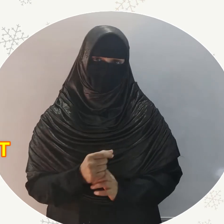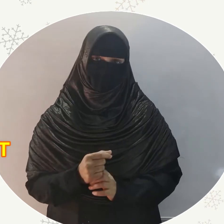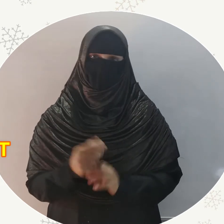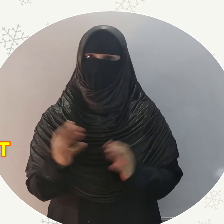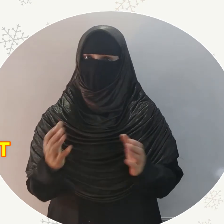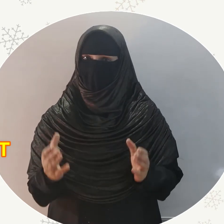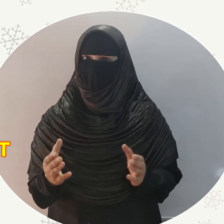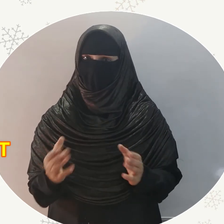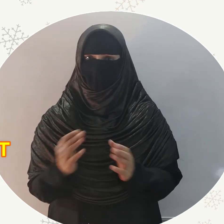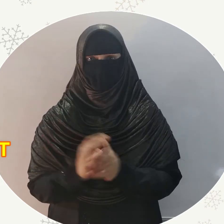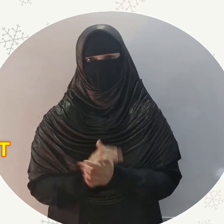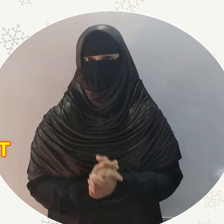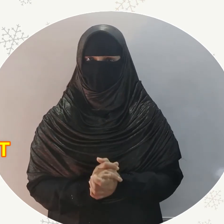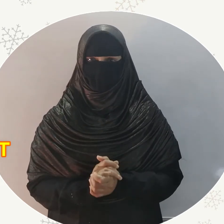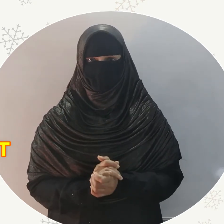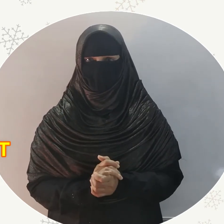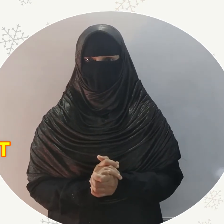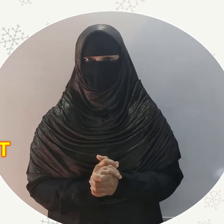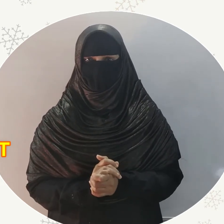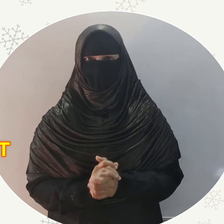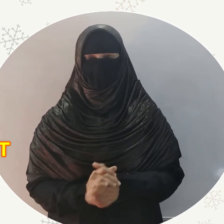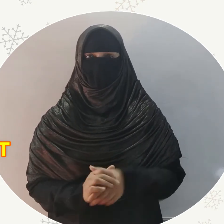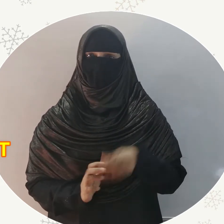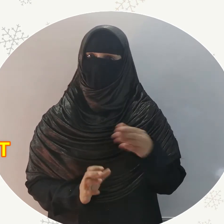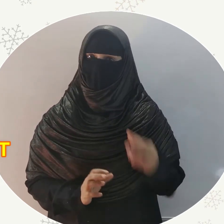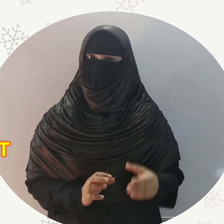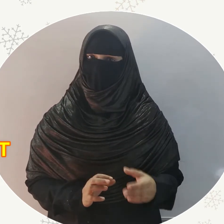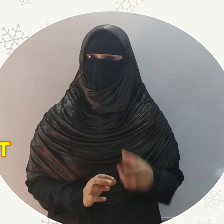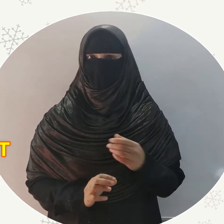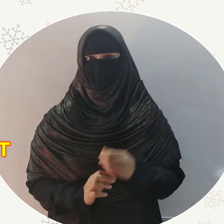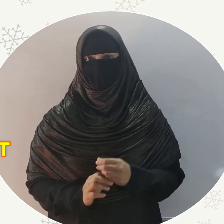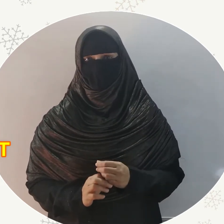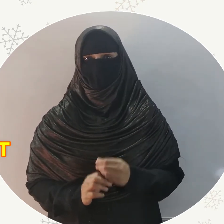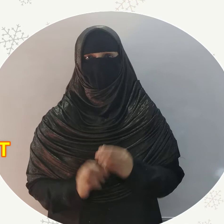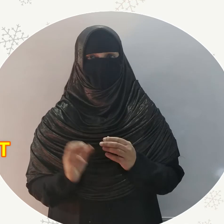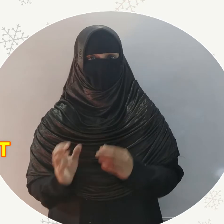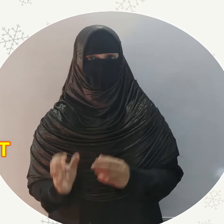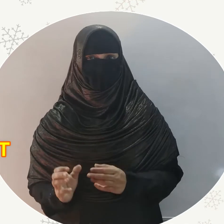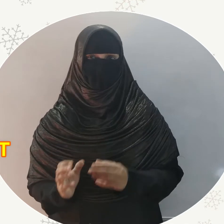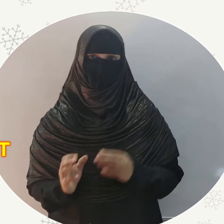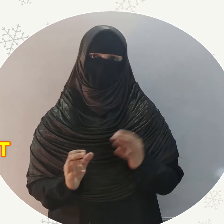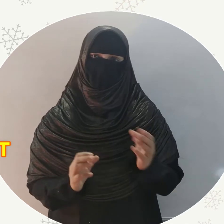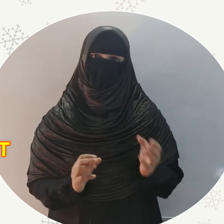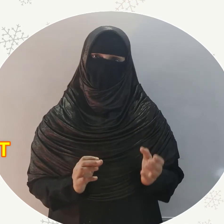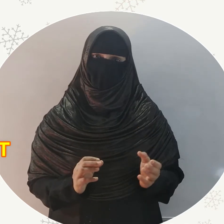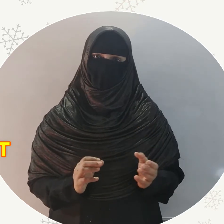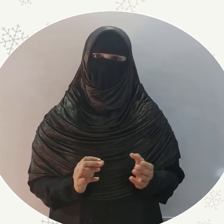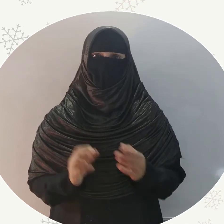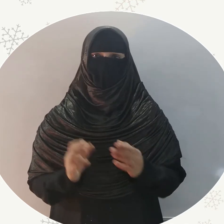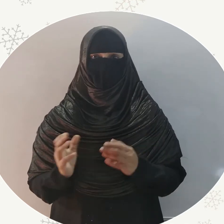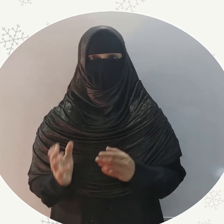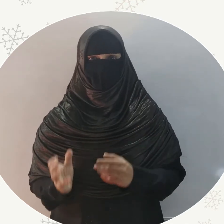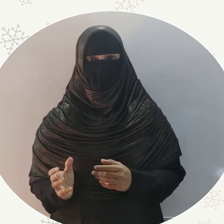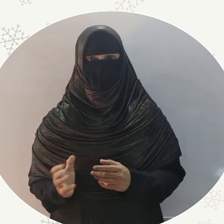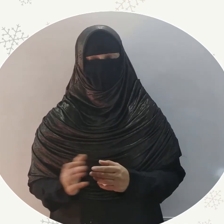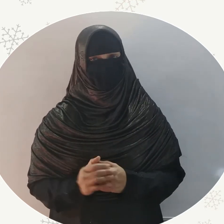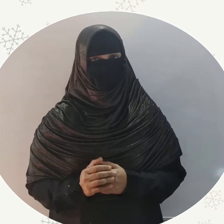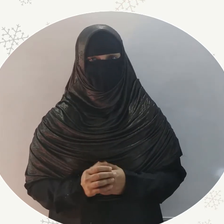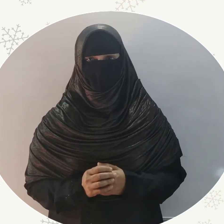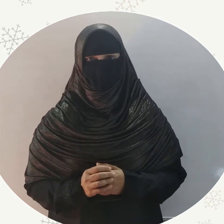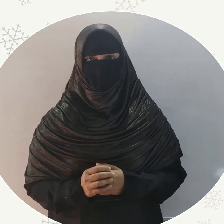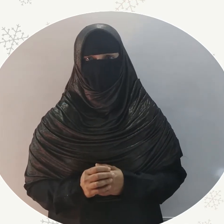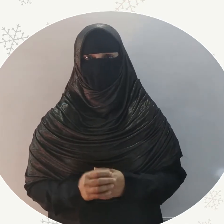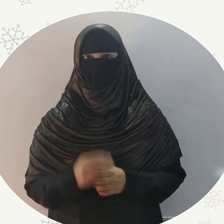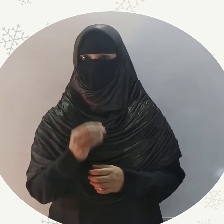മരുഭൂമി. മരുഭൂമിയാണ് നമ്മൾ ഡെസേർട്ട് എന്ന് പറയുന്നത്. ഇത് ഡിസേർട്ട് എന്നാണ്, ഡിസേർട്ട്. ഐ ഹോപ്പ് ഇറ്റ്സ് ക്ലിയർ നൗ. ഓക്കെ, ഇനി